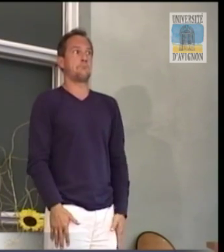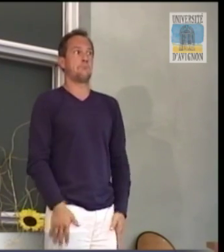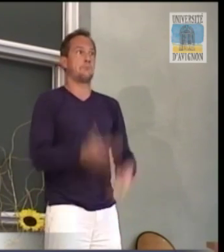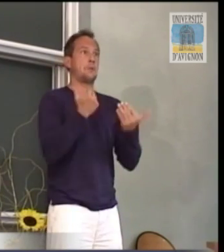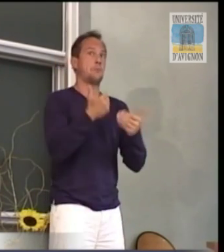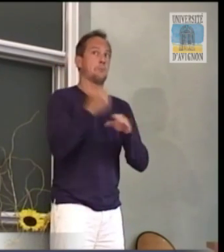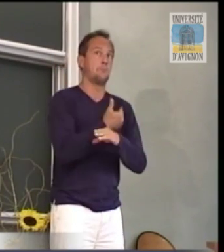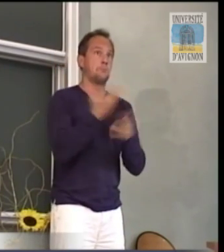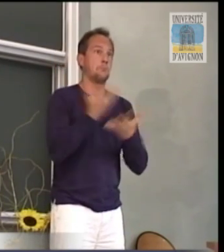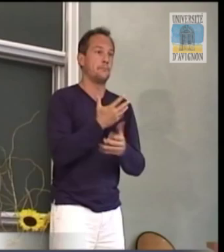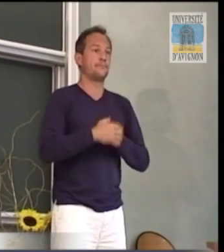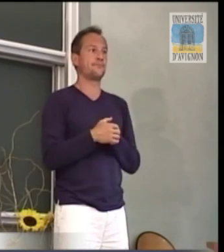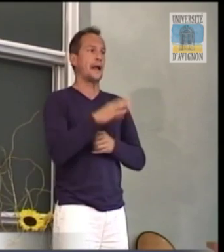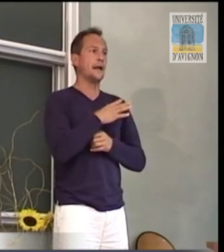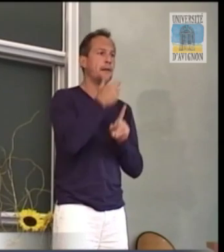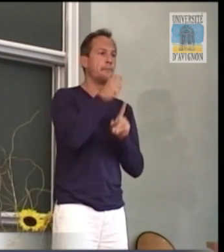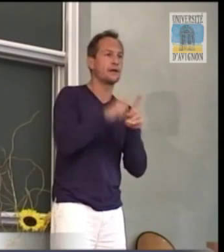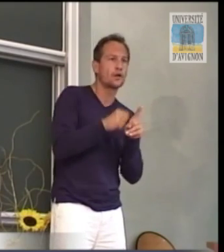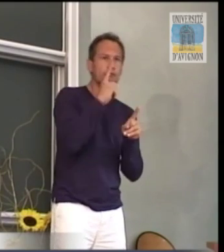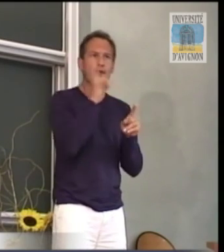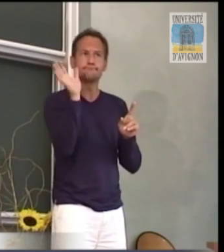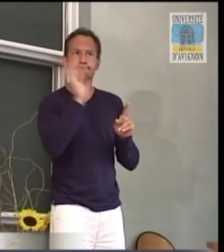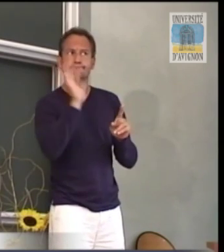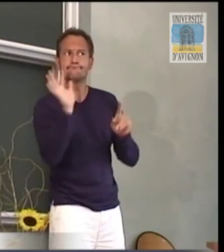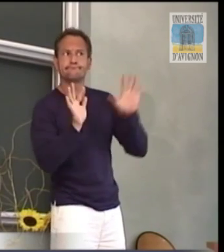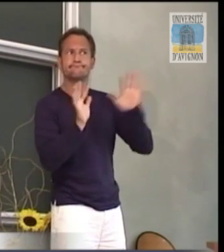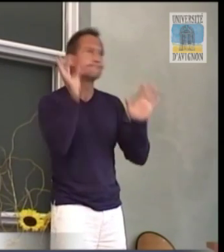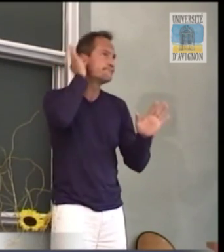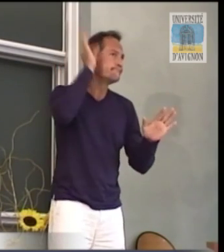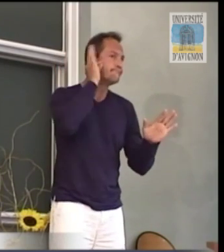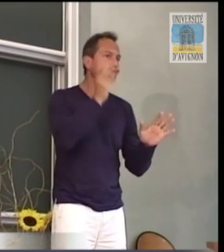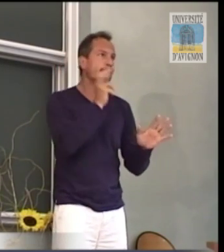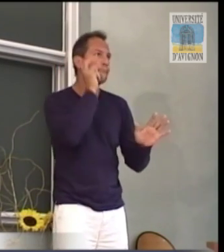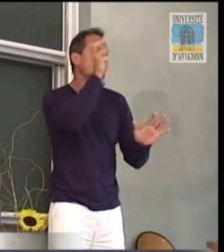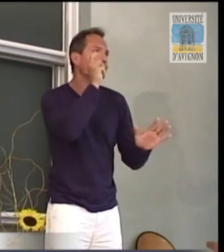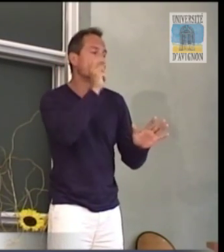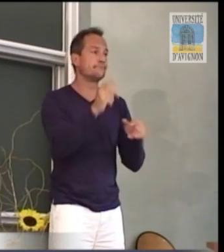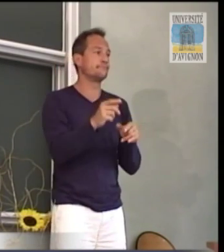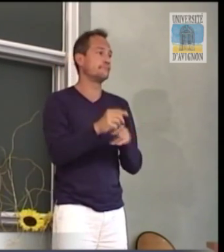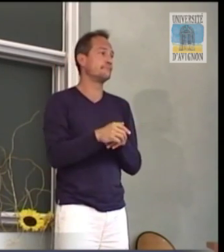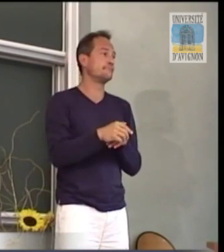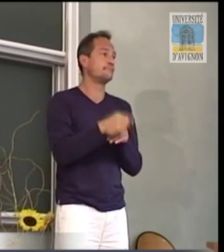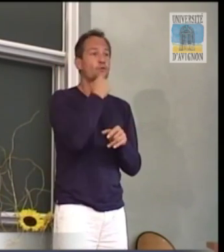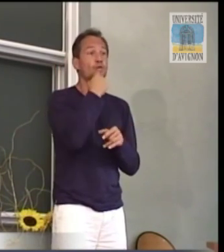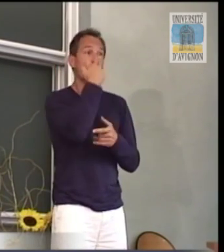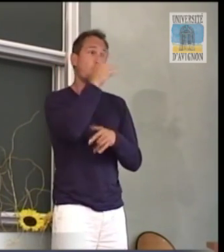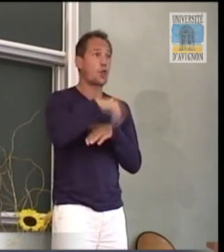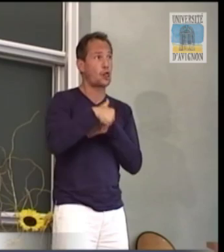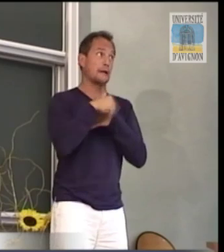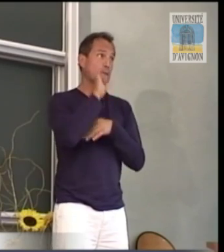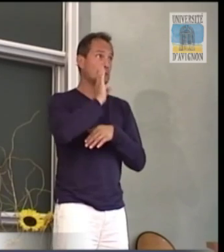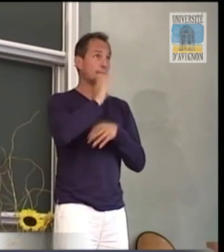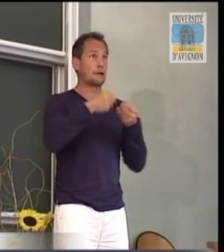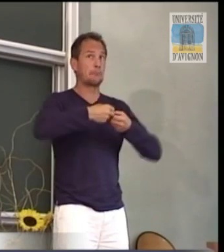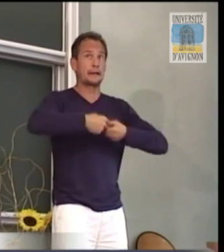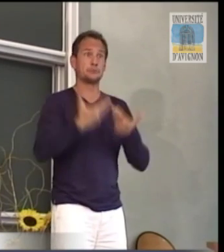n'est-ce pas, qui font des petits signes et qui émettent des petits sons, sous-entendus, aidez-moi. Et puis d'autres,